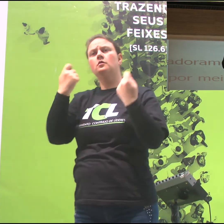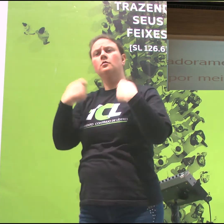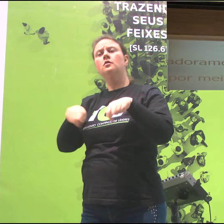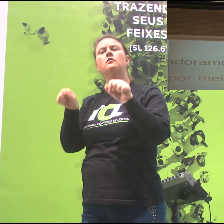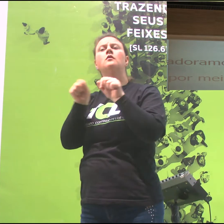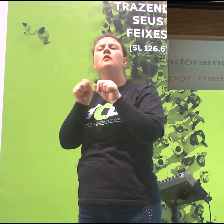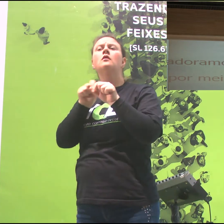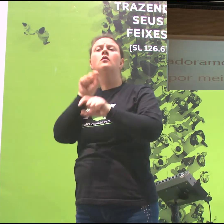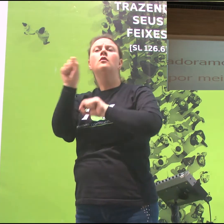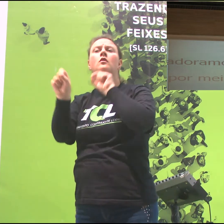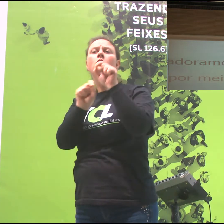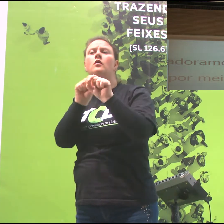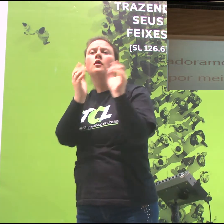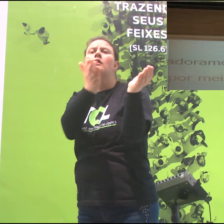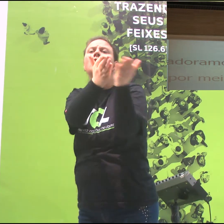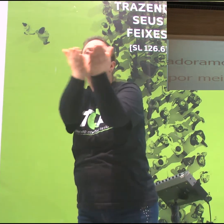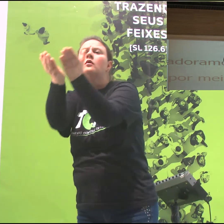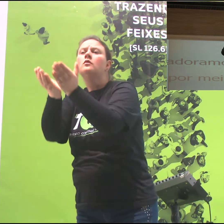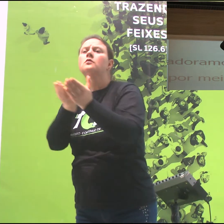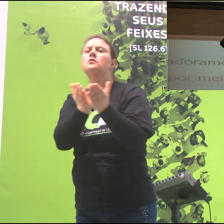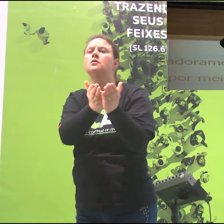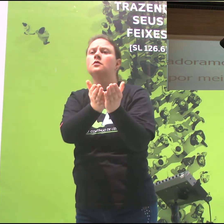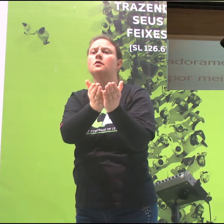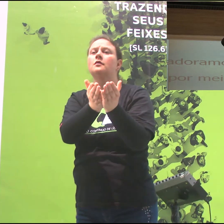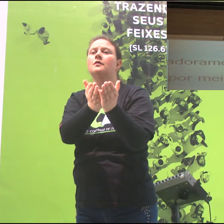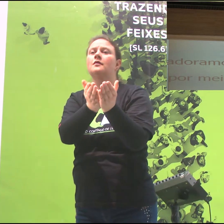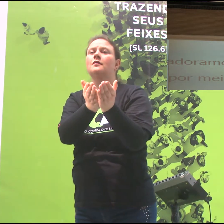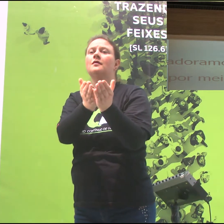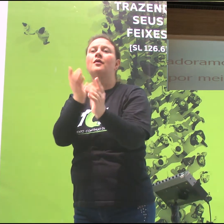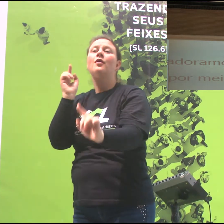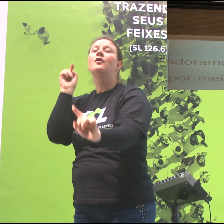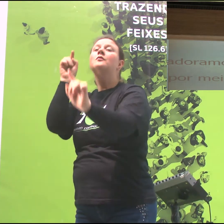nós nos reunimos como igreja é o quê?